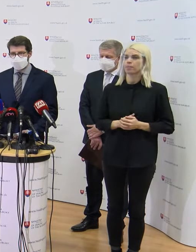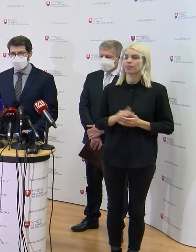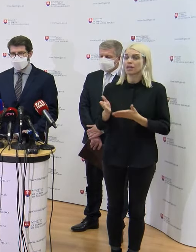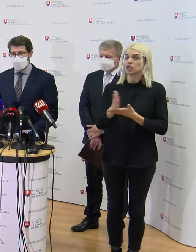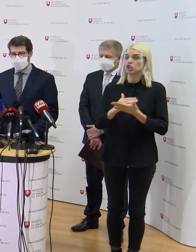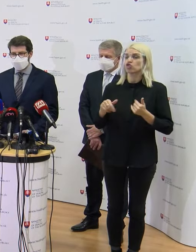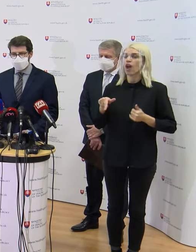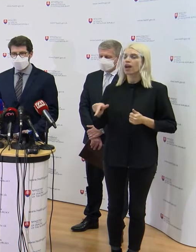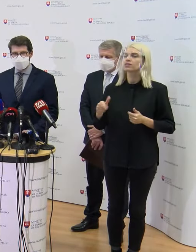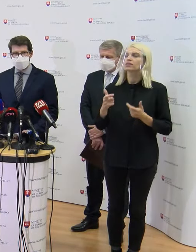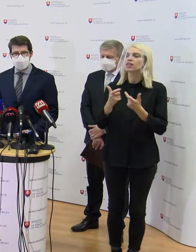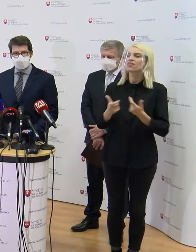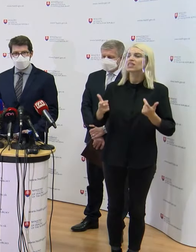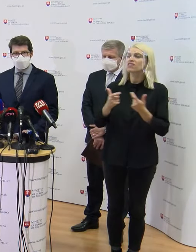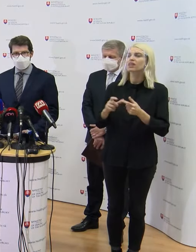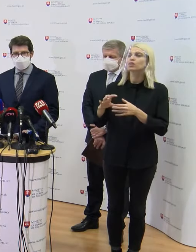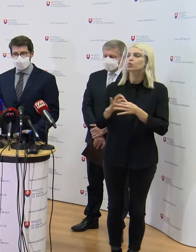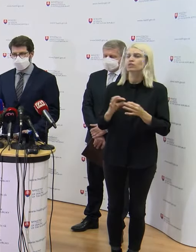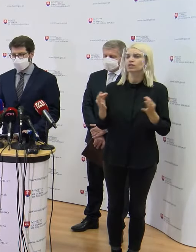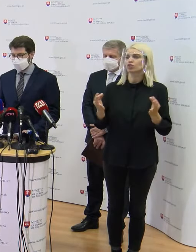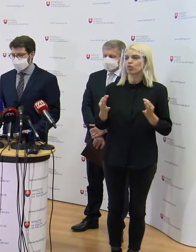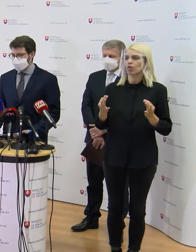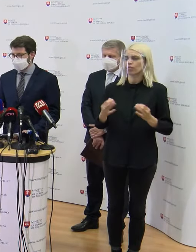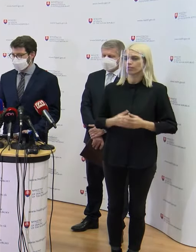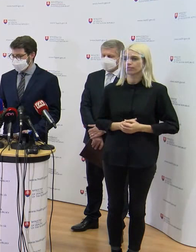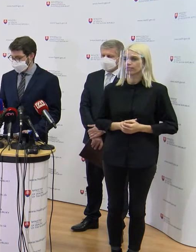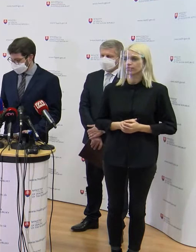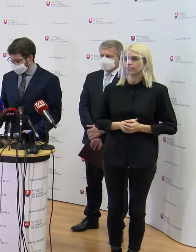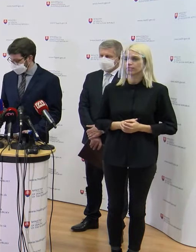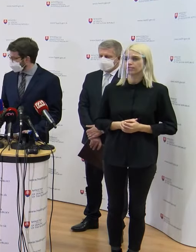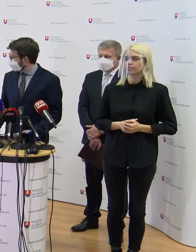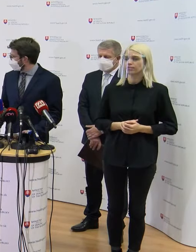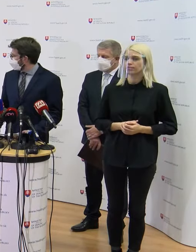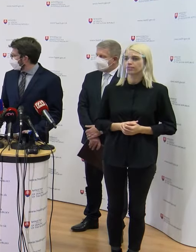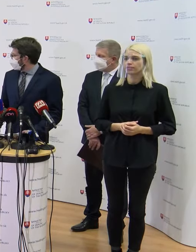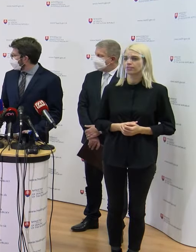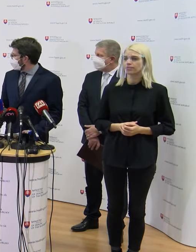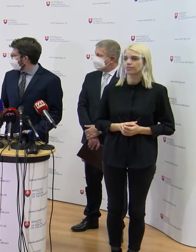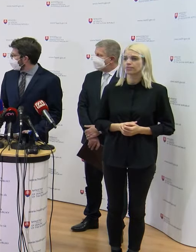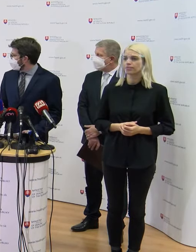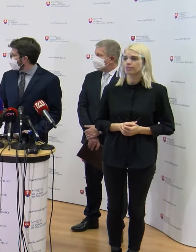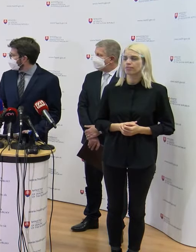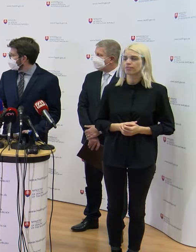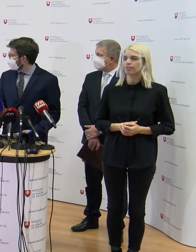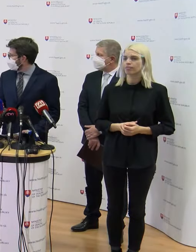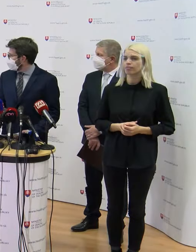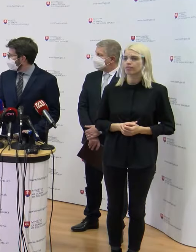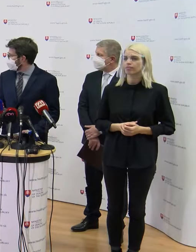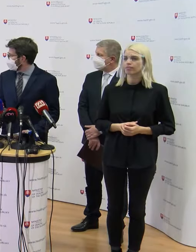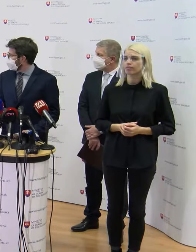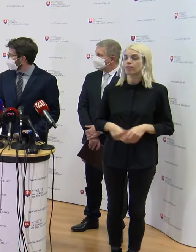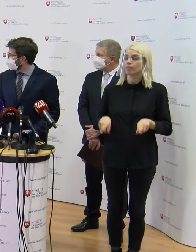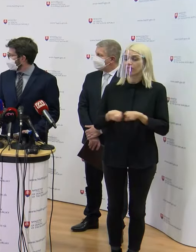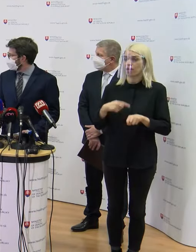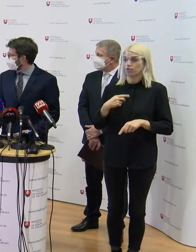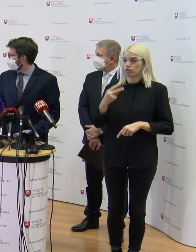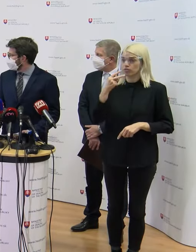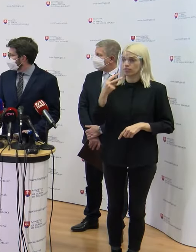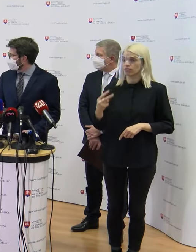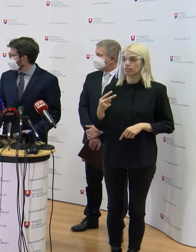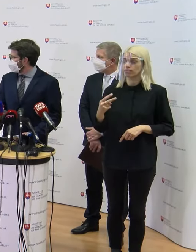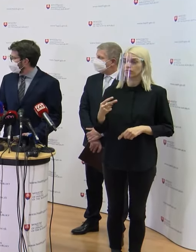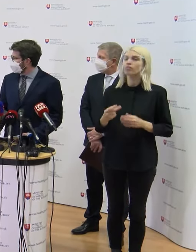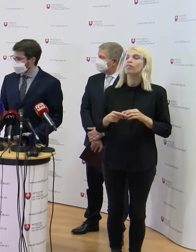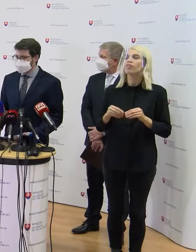dá vysvetliť aj inými faktormi, ako ten lockdown samotný. Taktiež, keď sa pozrieme na dáto